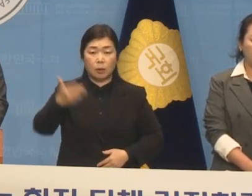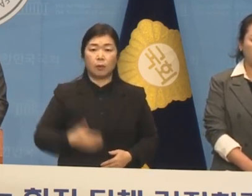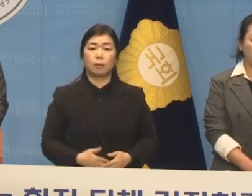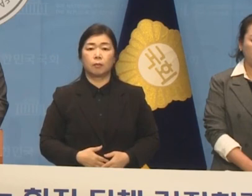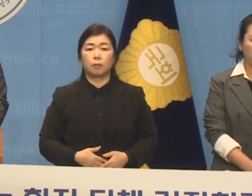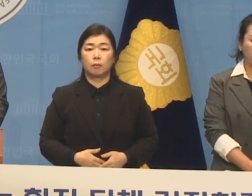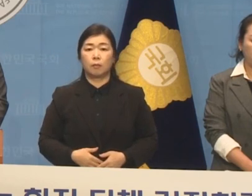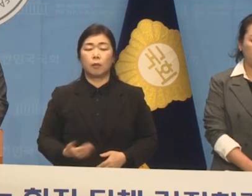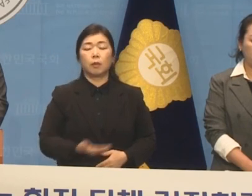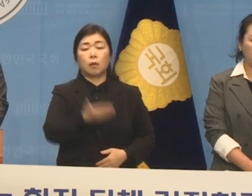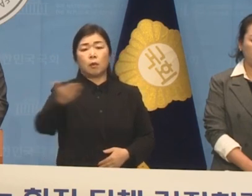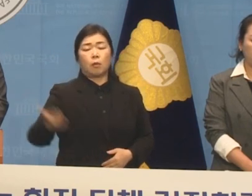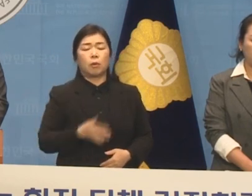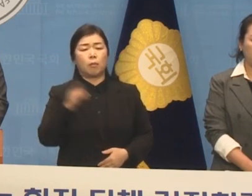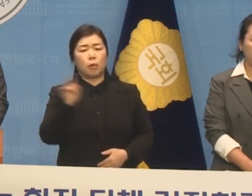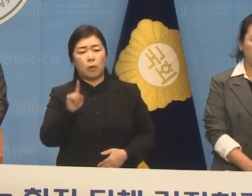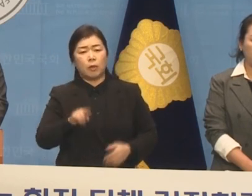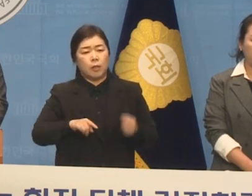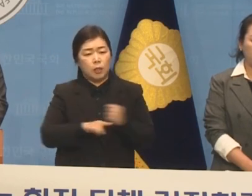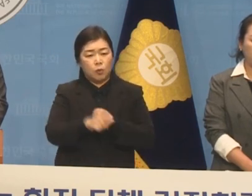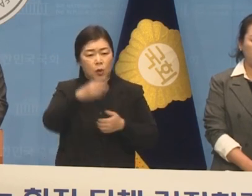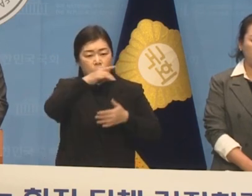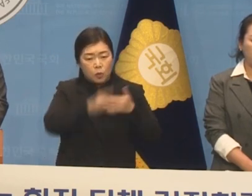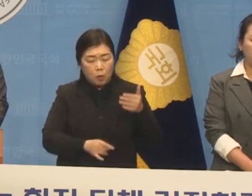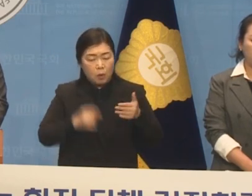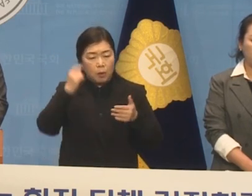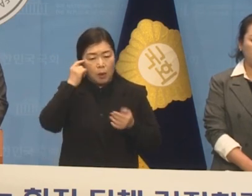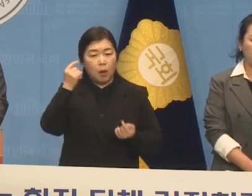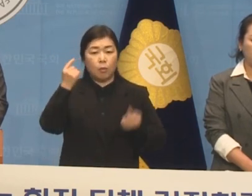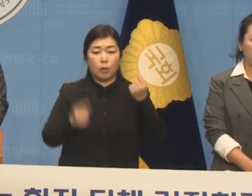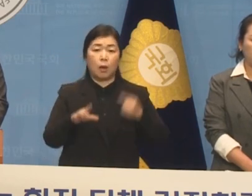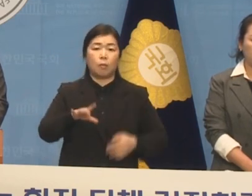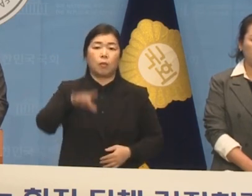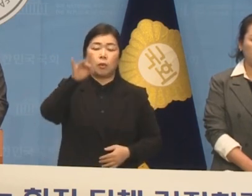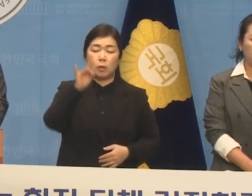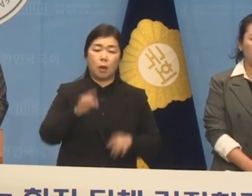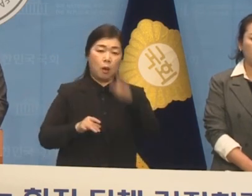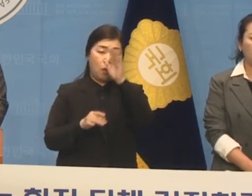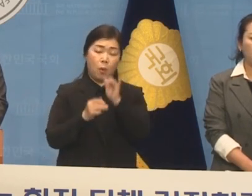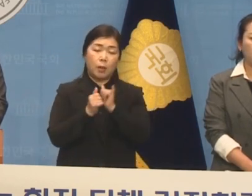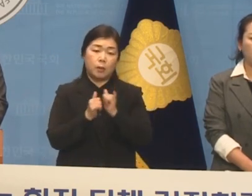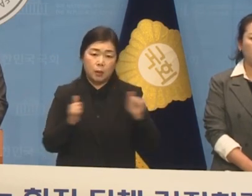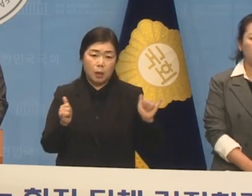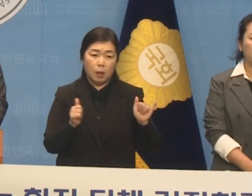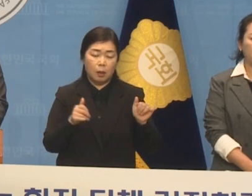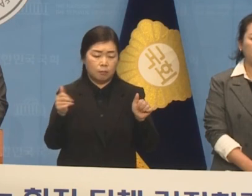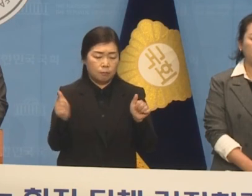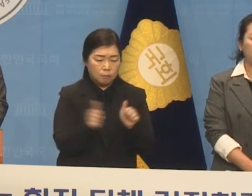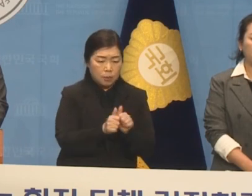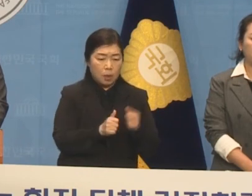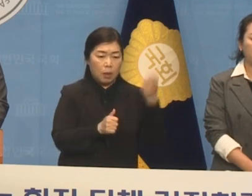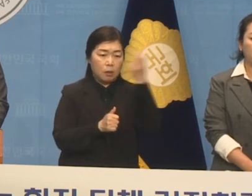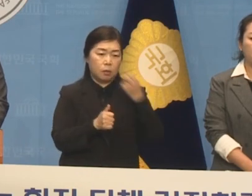여러분들은 어떠한 이유와 조건을 생각하기에 앞서서 환자들의 곁을 지켜야 합니다.